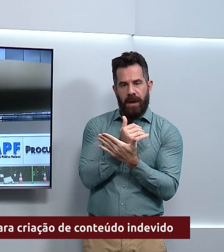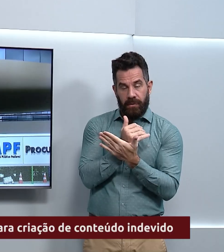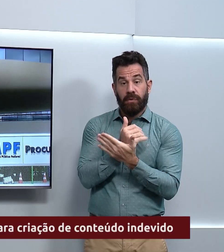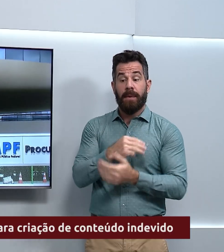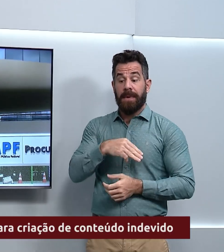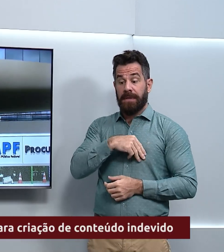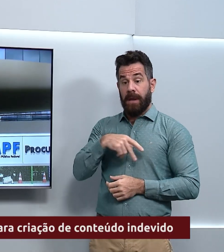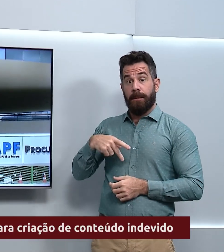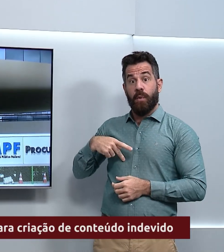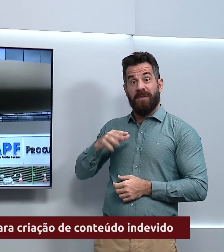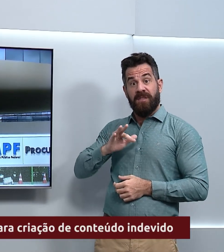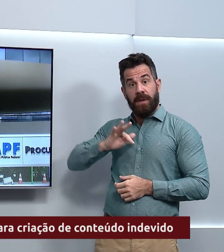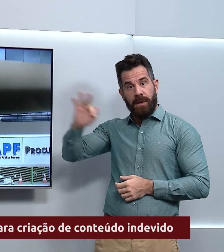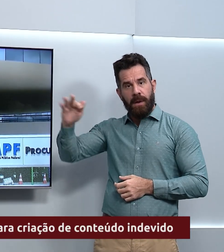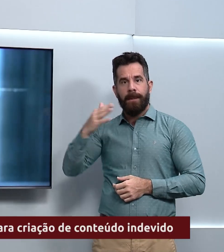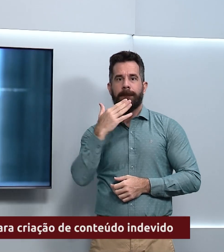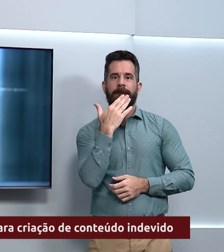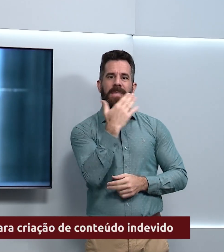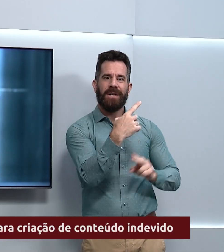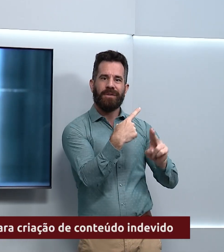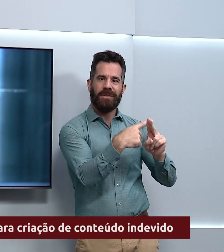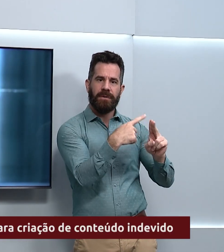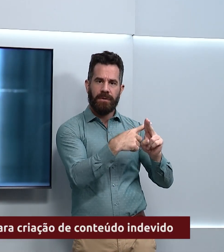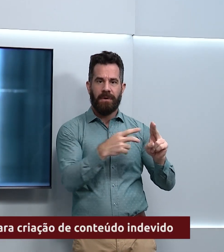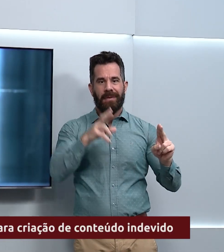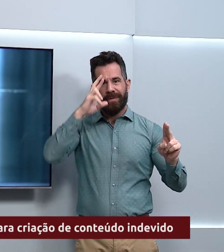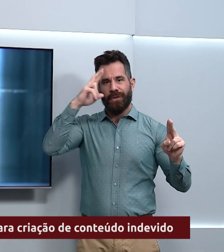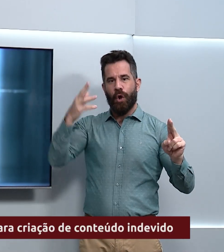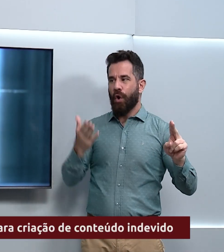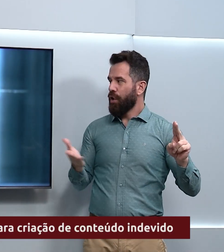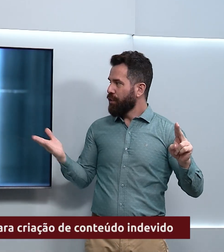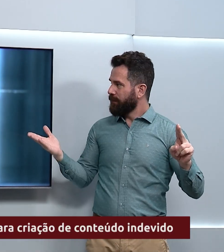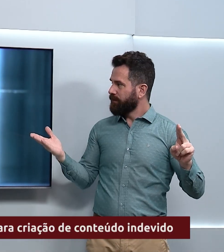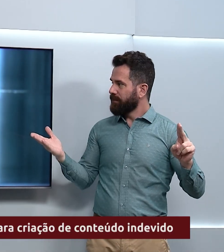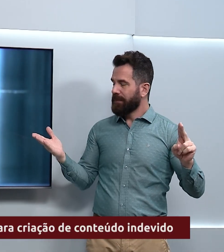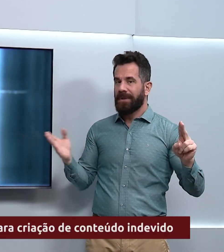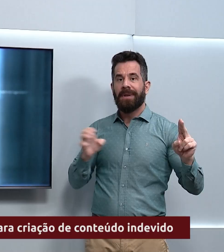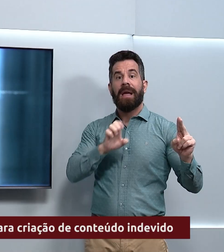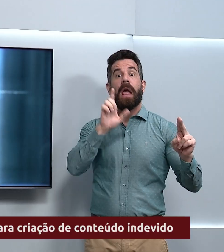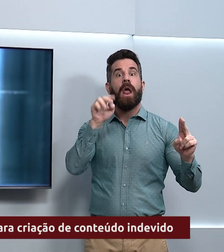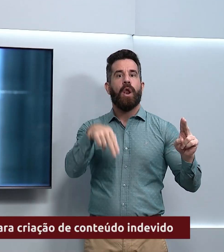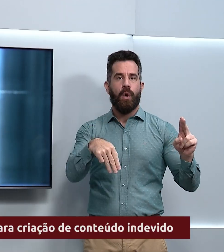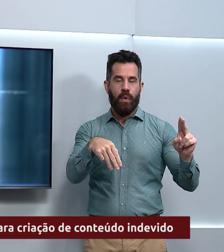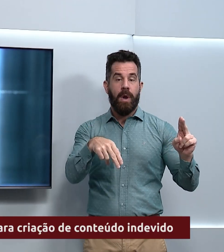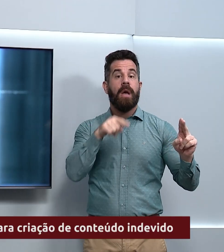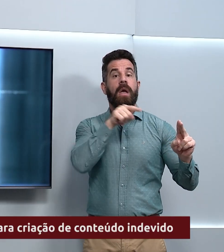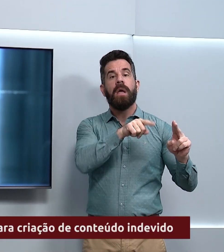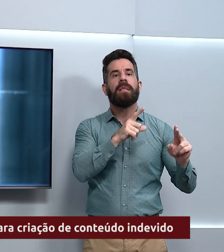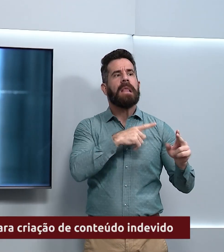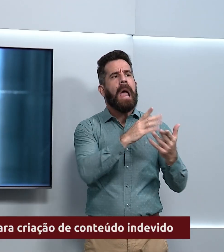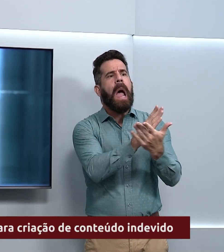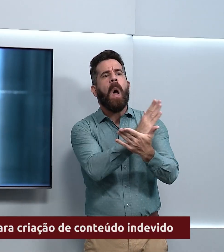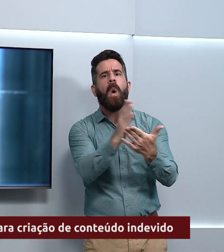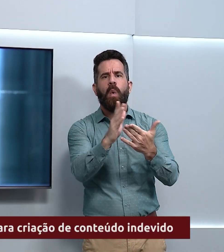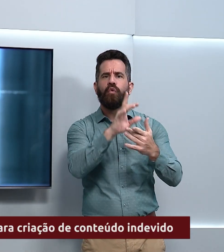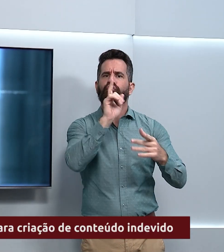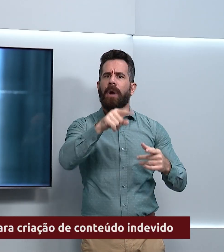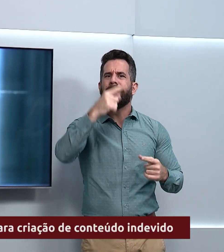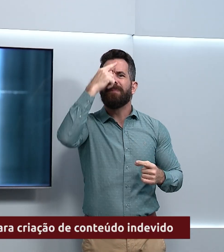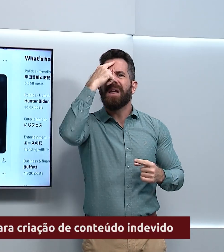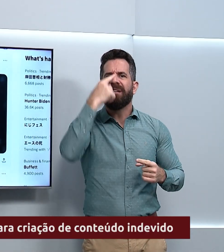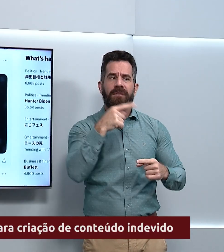rede social X do empresário Elon Musk a suspensão imediata de contas envolvidas na produção de